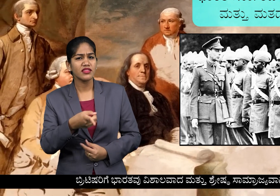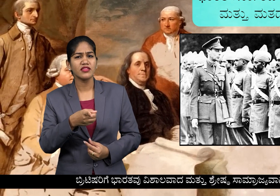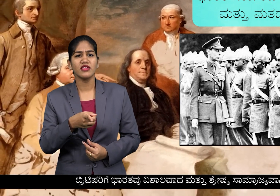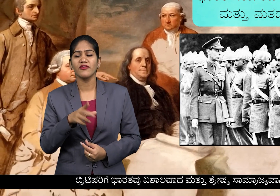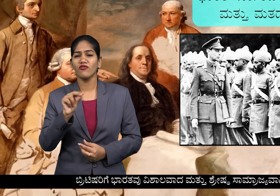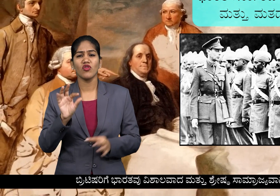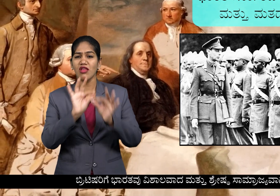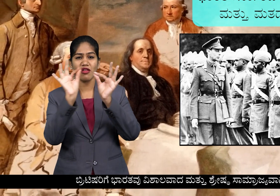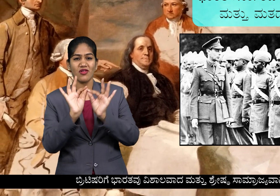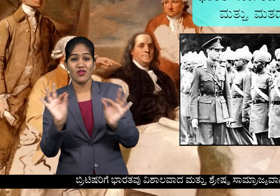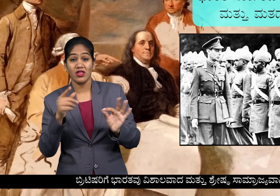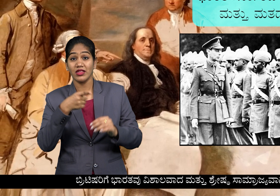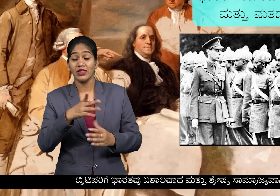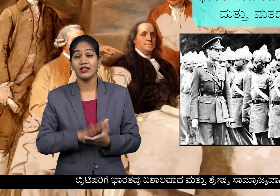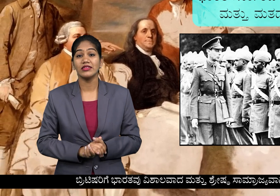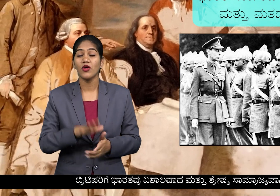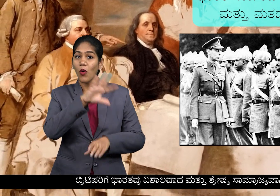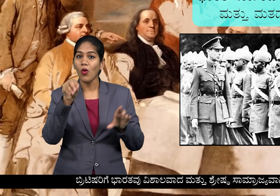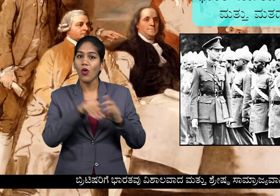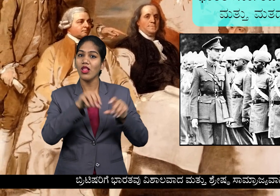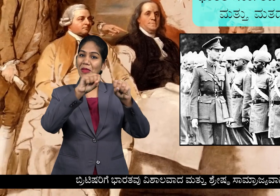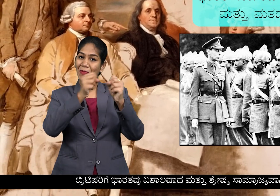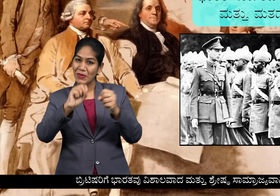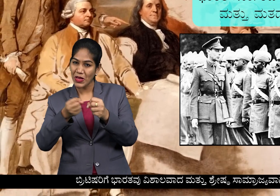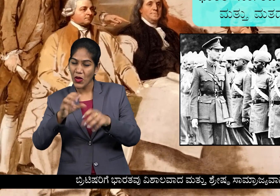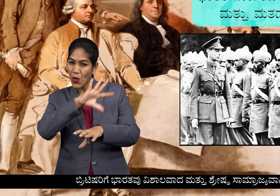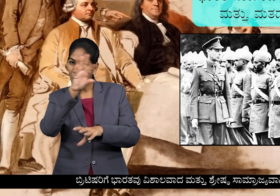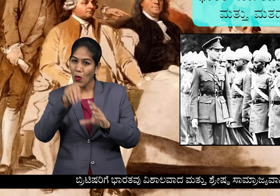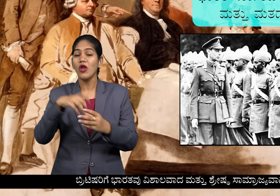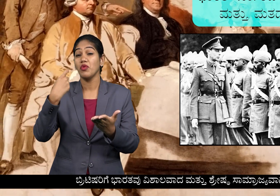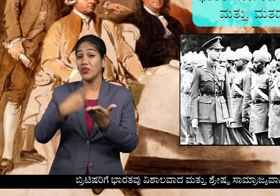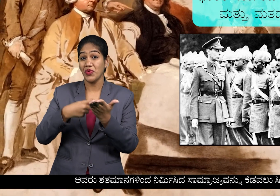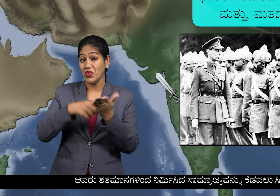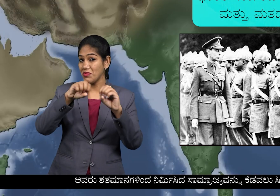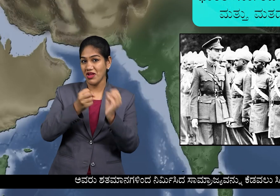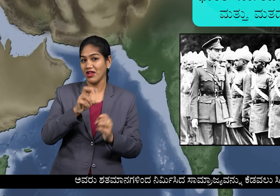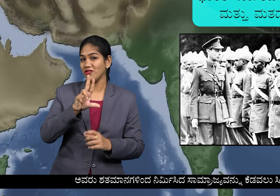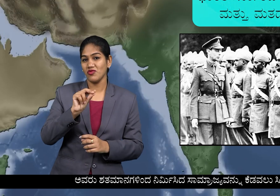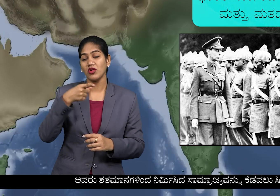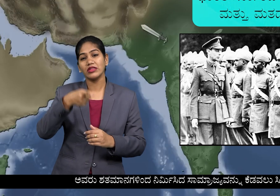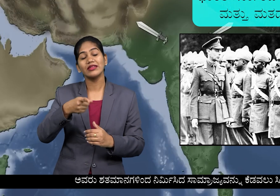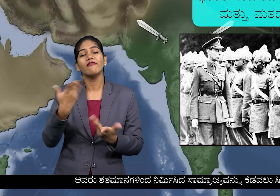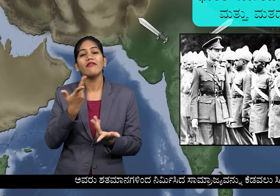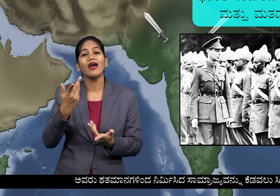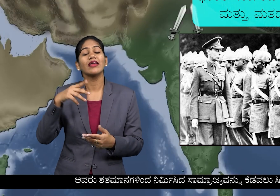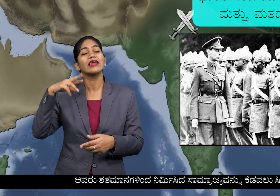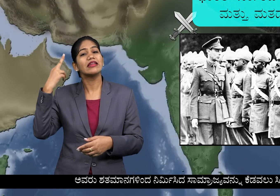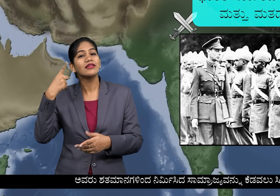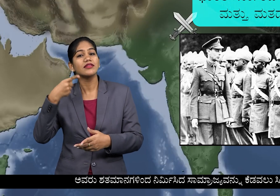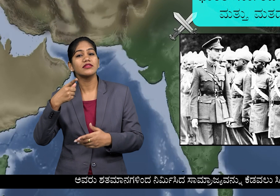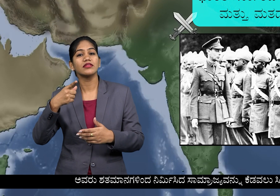ಬ್ರಿಟಿಷರಿಗೆ ಭಾರತವು ವಿಶಾಲವಾದ ಮತ್ತು ಶ್ರೇಷ್ಠ ಸಾಮ್ರಾಜ್ಯವಾಗಿದ್ದುದರಿಂದ ಅವರು ಶತಮಾನಗಳಿಂದ